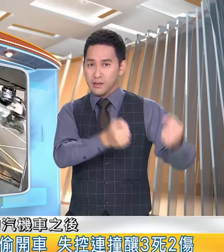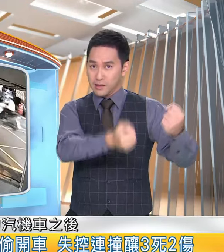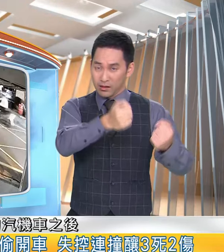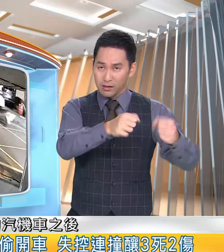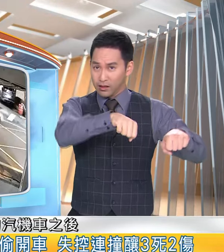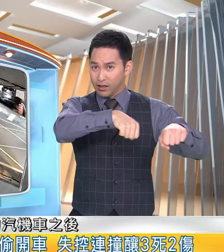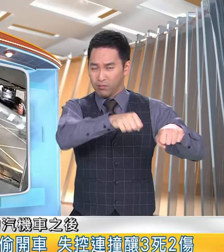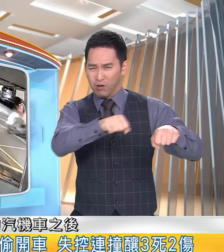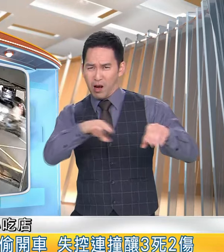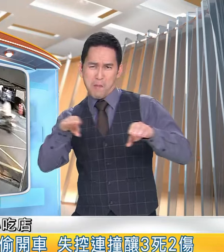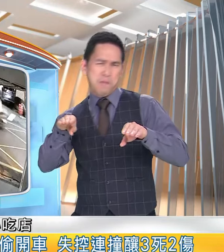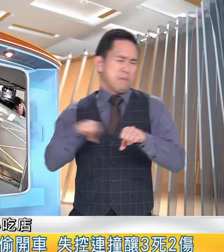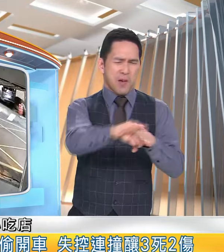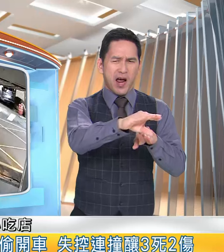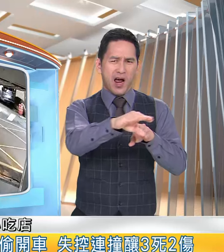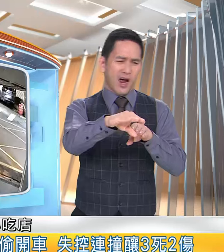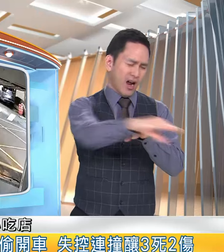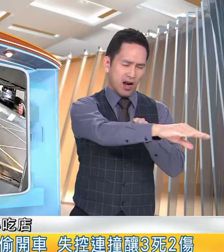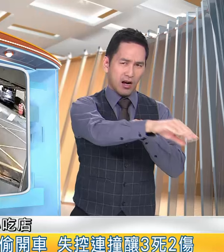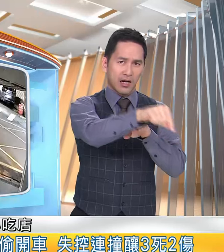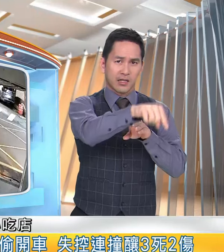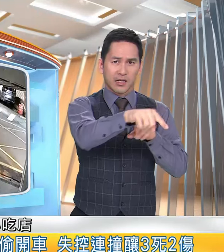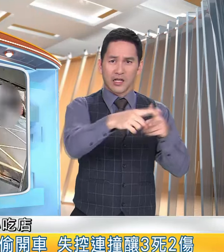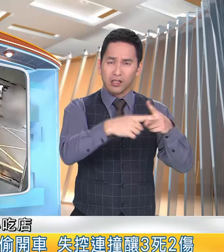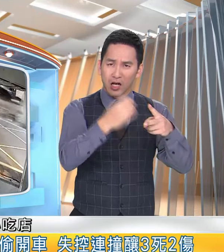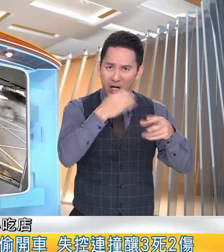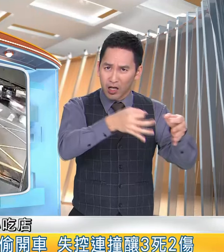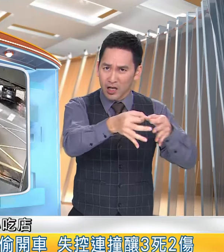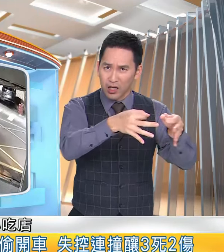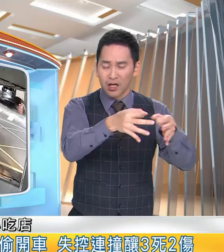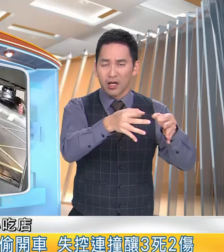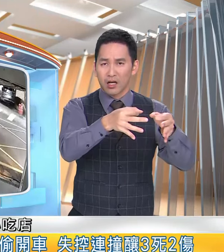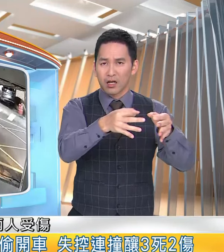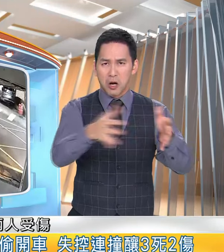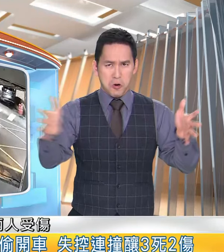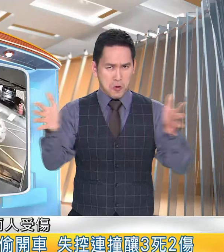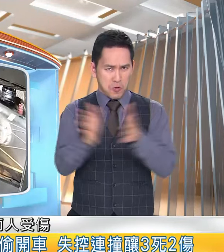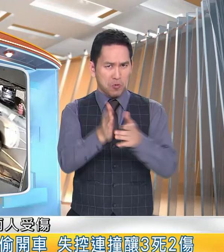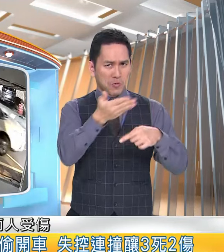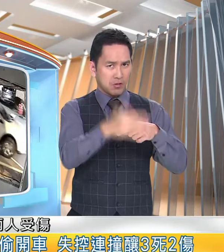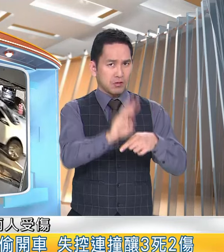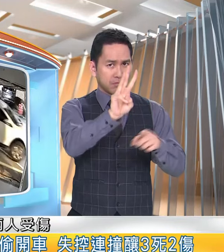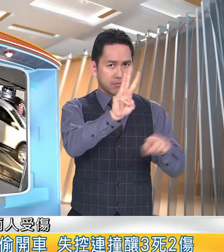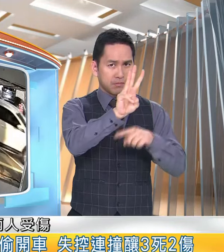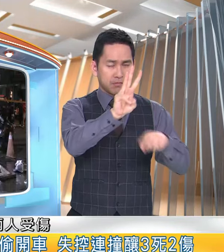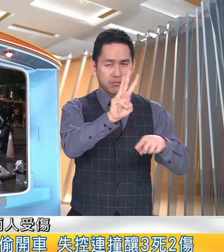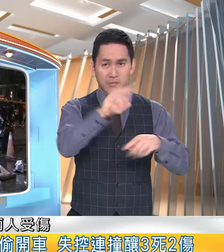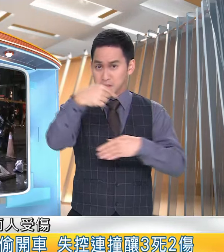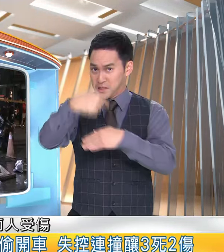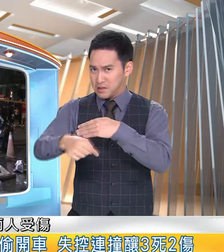后，再撞进路旁的小吃店，造成3人死亡。2人受